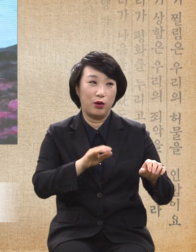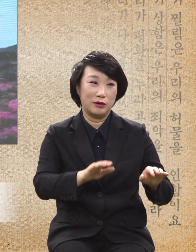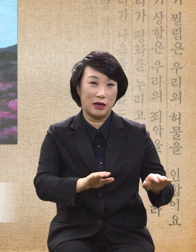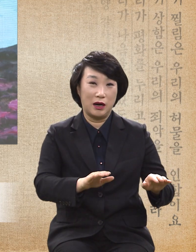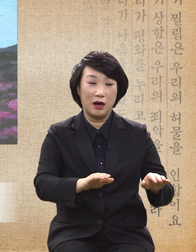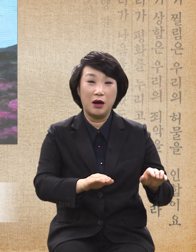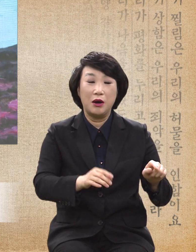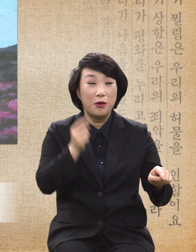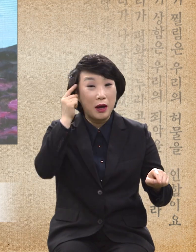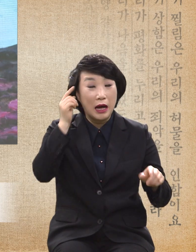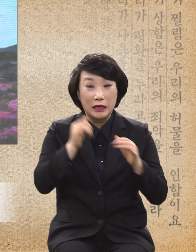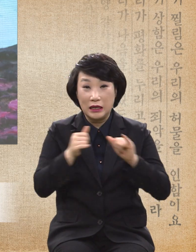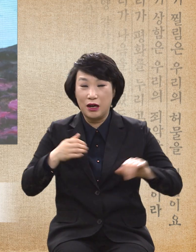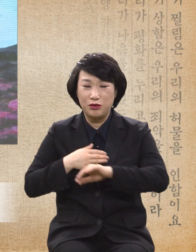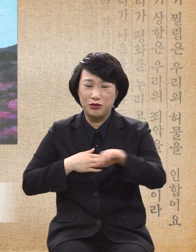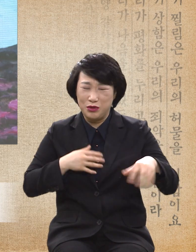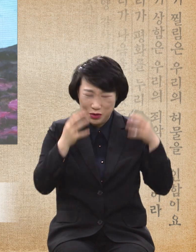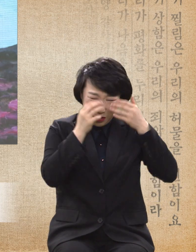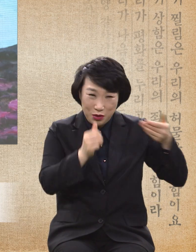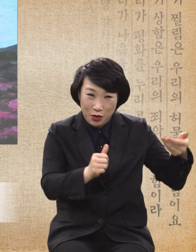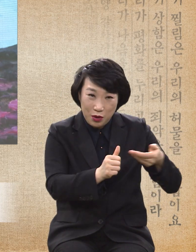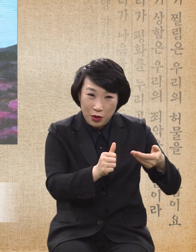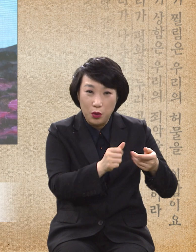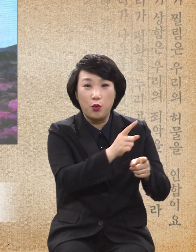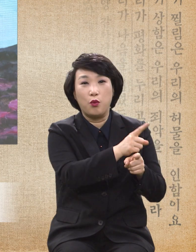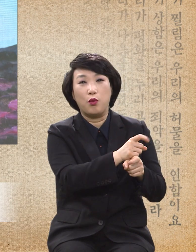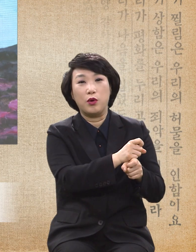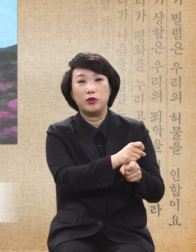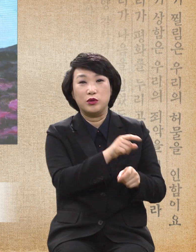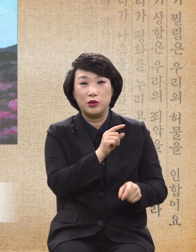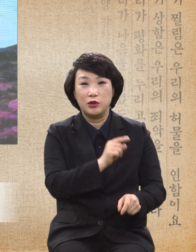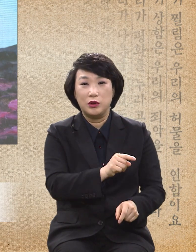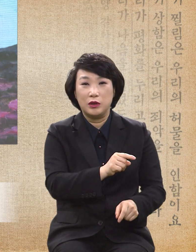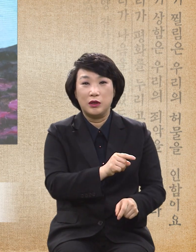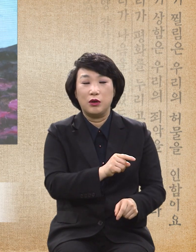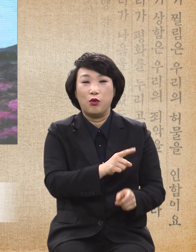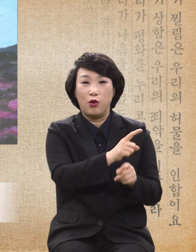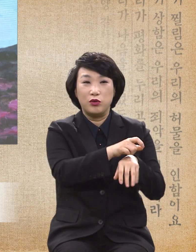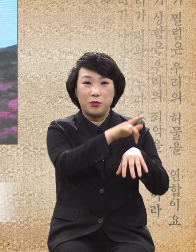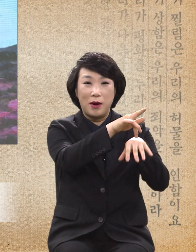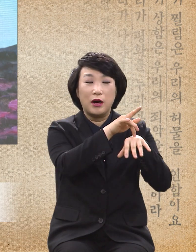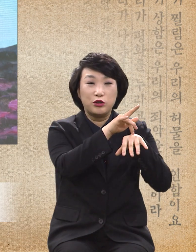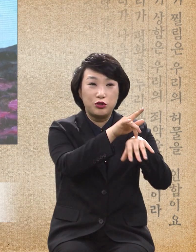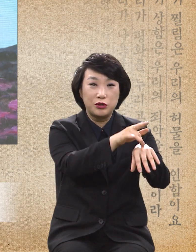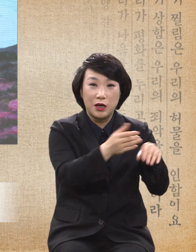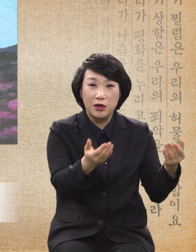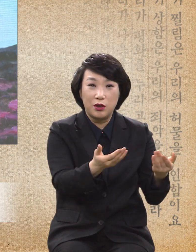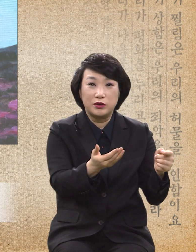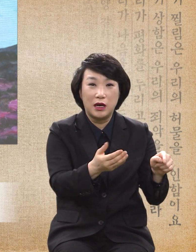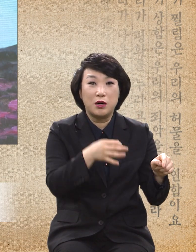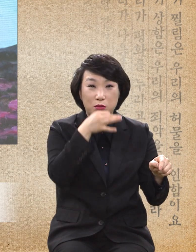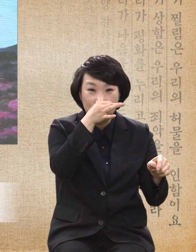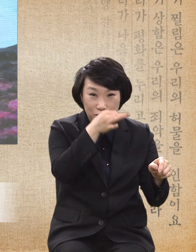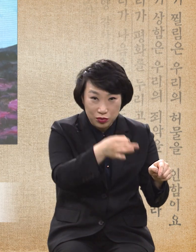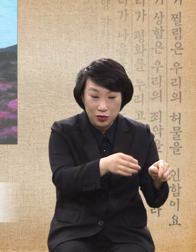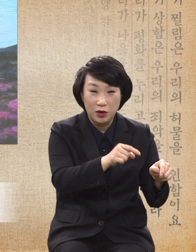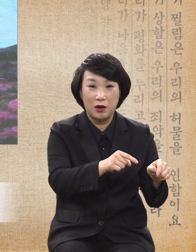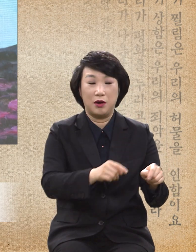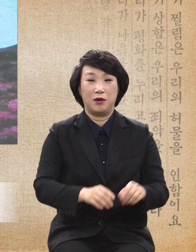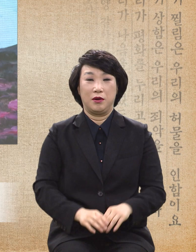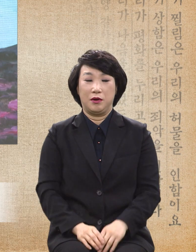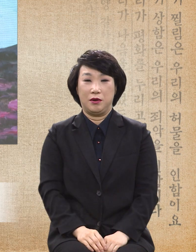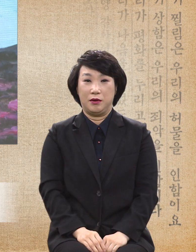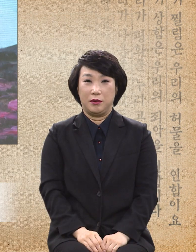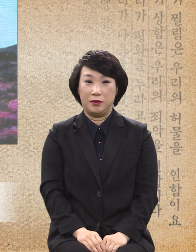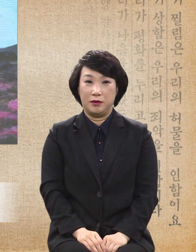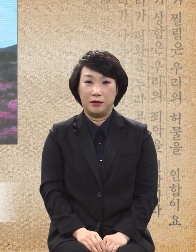역사하며 인간을 괴롭히는 원수, 요놈을 마귀 사단 귀신 역사라 이렇게